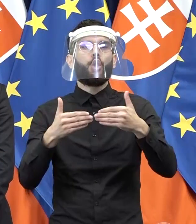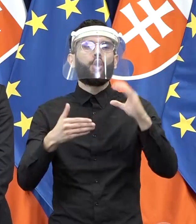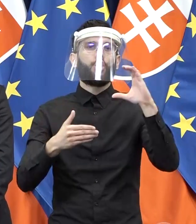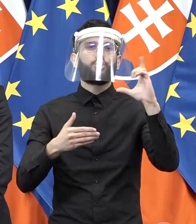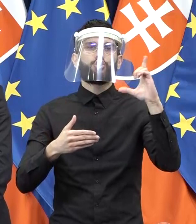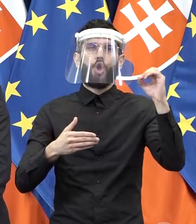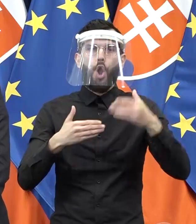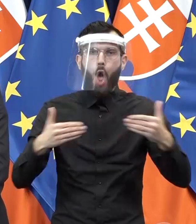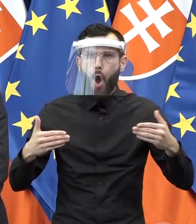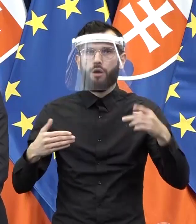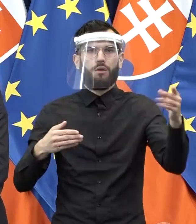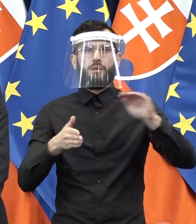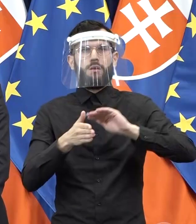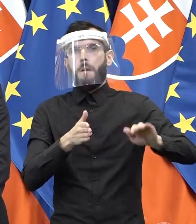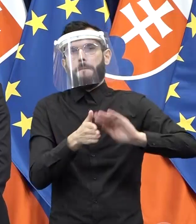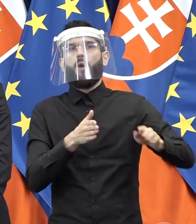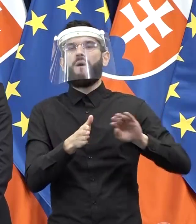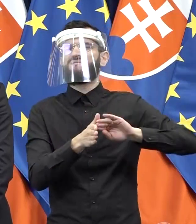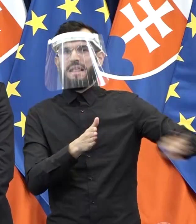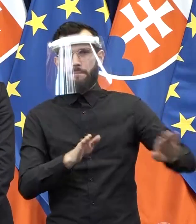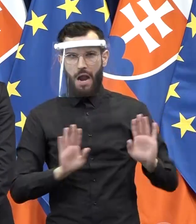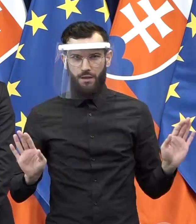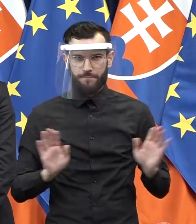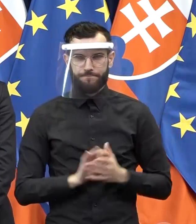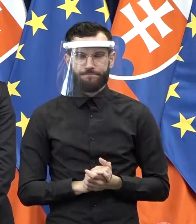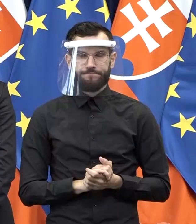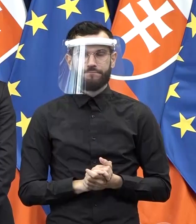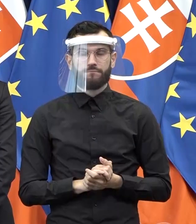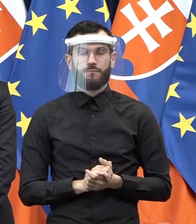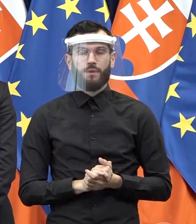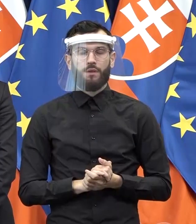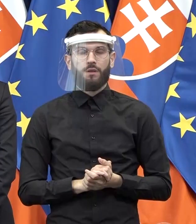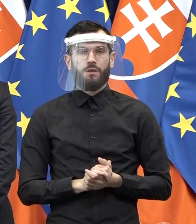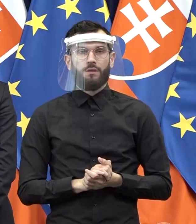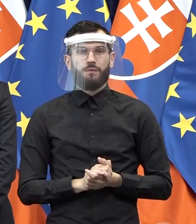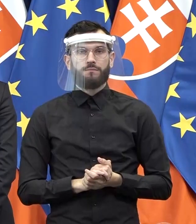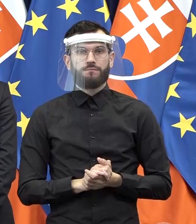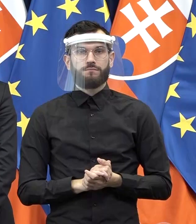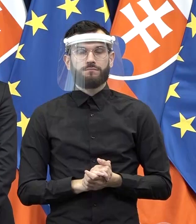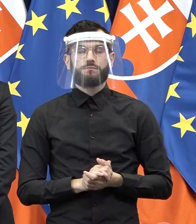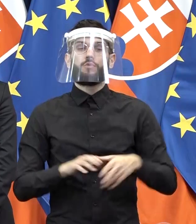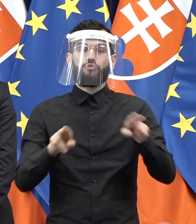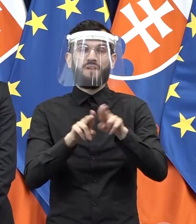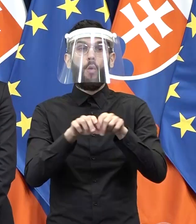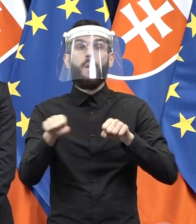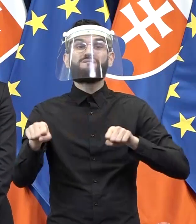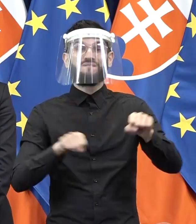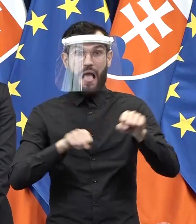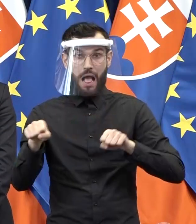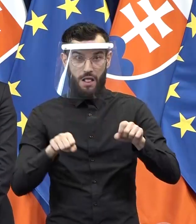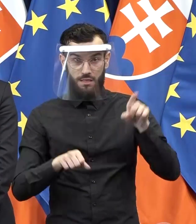povedal, opravím a pán minister financí. Ďalšie opatrenie je zaviazať vládu, aby